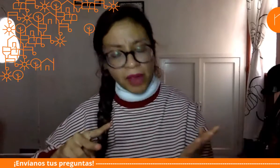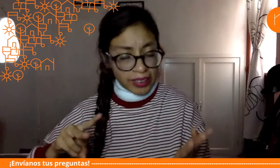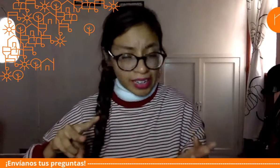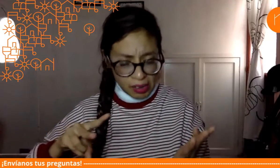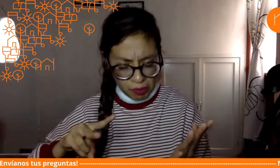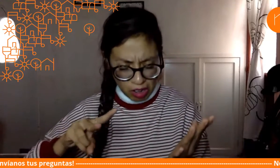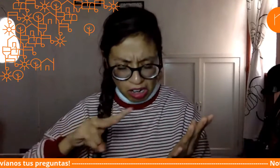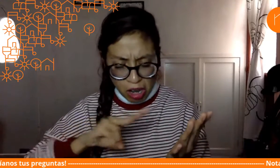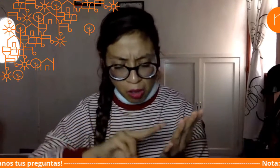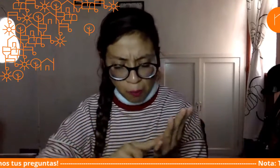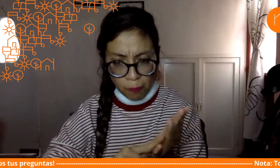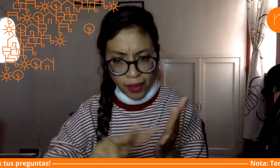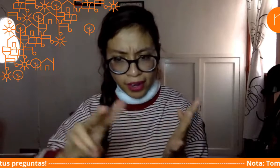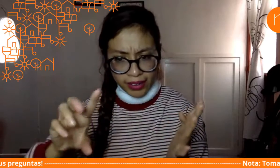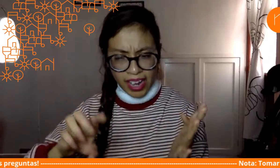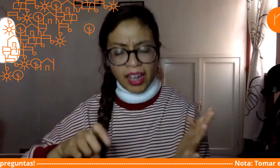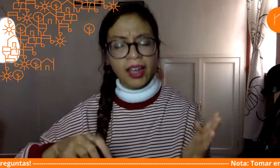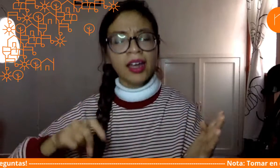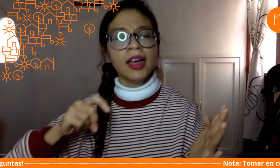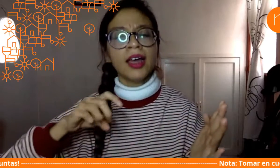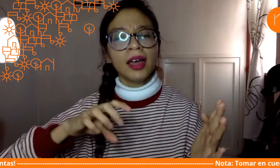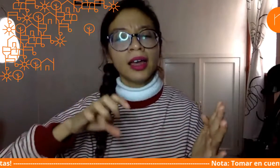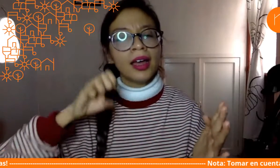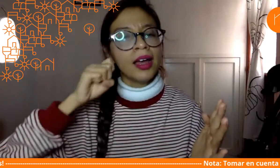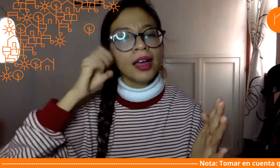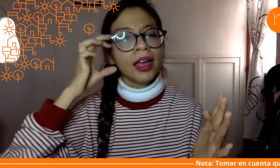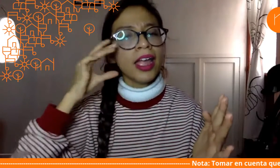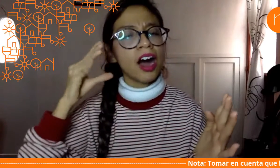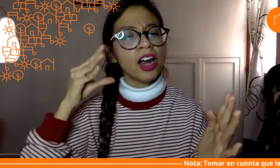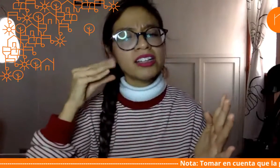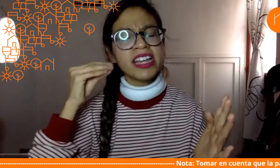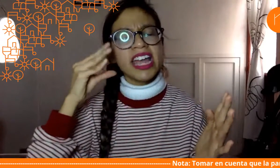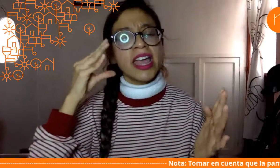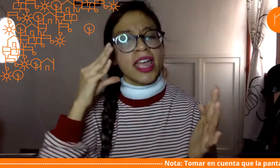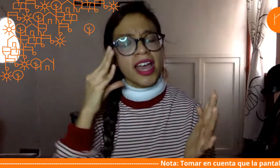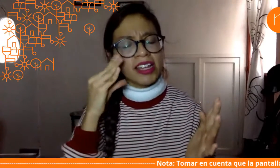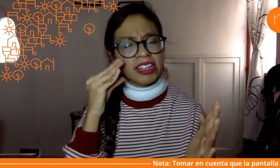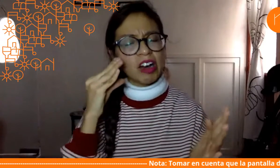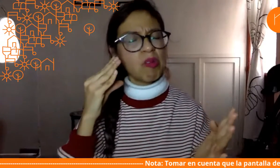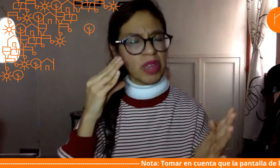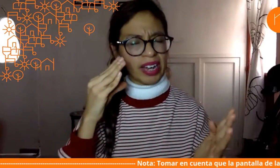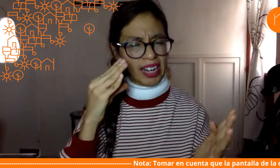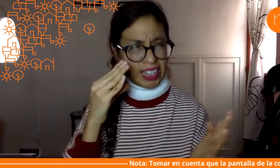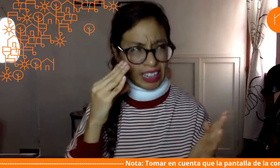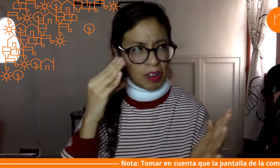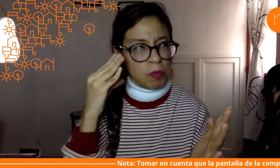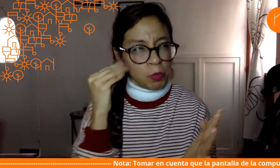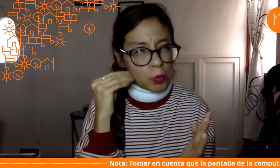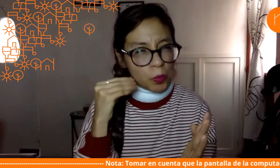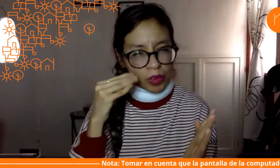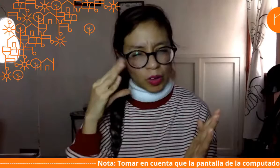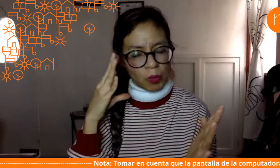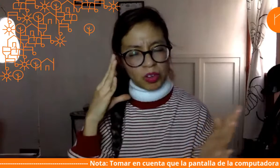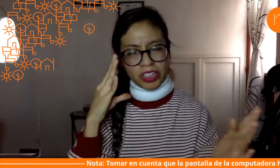verde limón, verde, y ahora sí, ya hago mi carita como